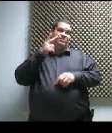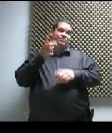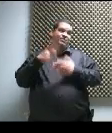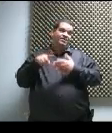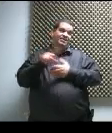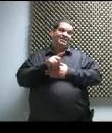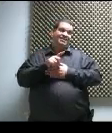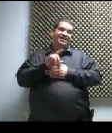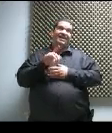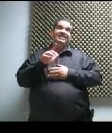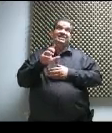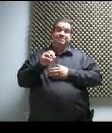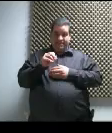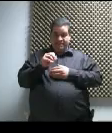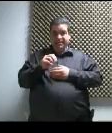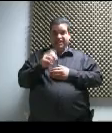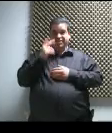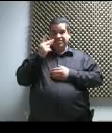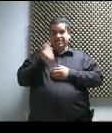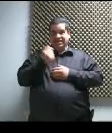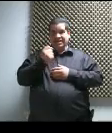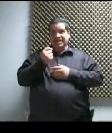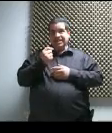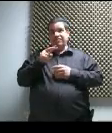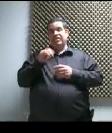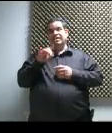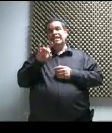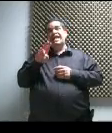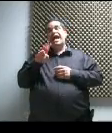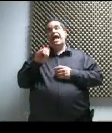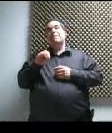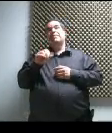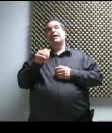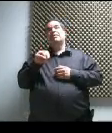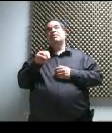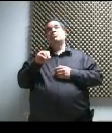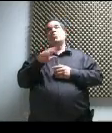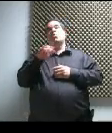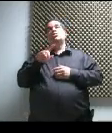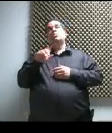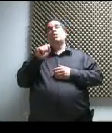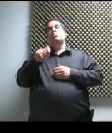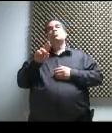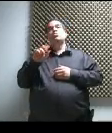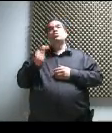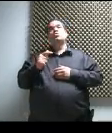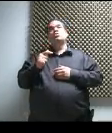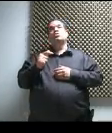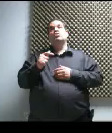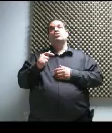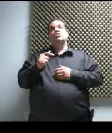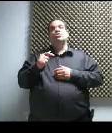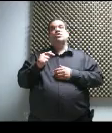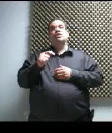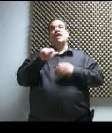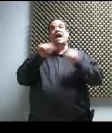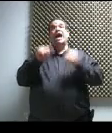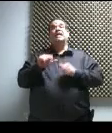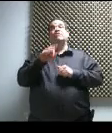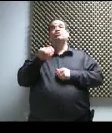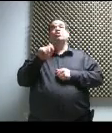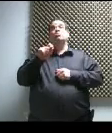Alex. Nos vemos, José. Nos vemos el martes. Nos vemos el próximo martes. Mira, por Vintage 870 AM y por Cuarzo Blanco.org. ¿Y por dónde más? Por